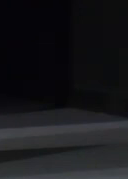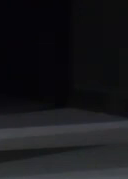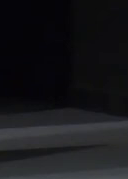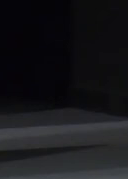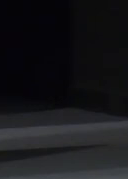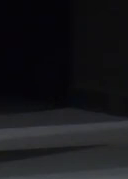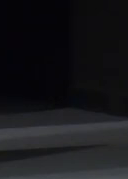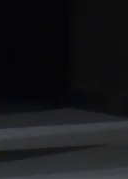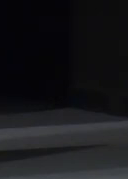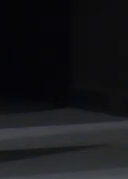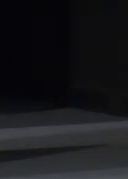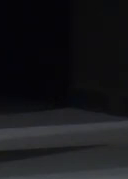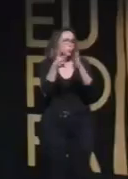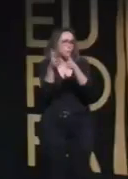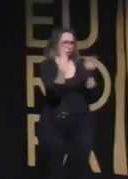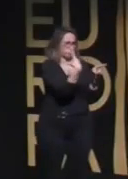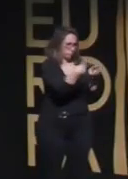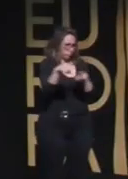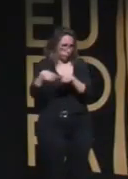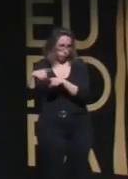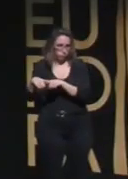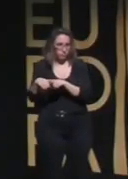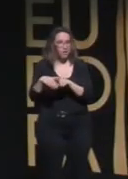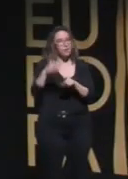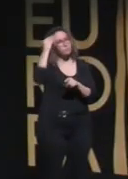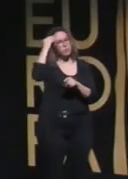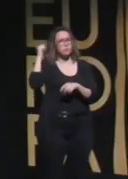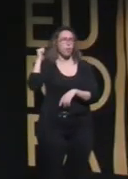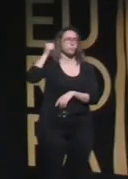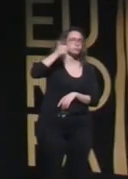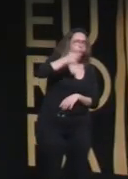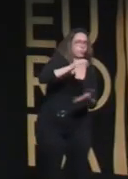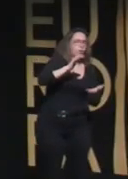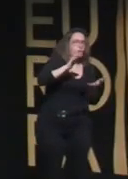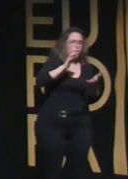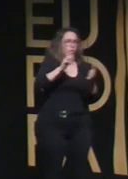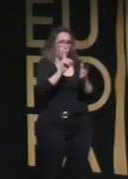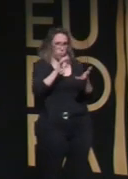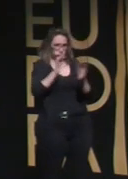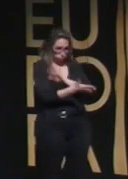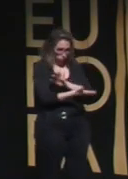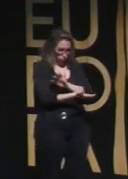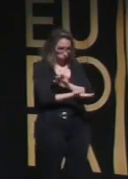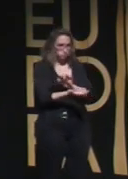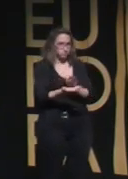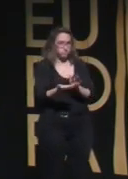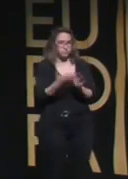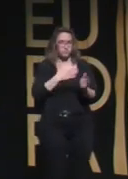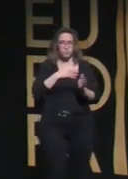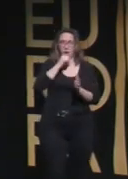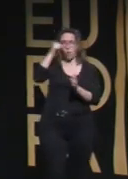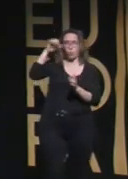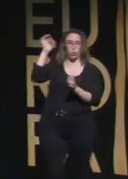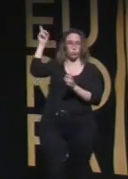de estructuras muy variopintas, ¿no? Pero no han pasado tantos años para entender que los que aquí están en la posición de abuelos no han pasado tantas décadas para entender tanto cambio